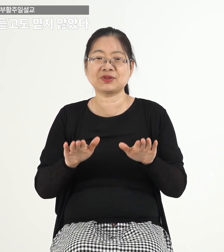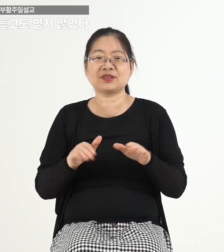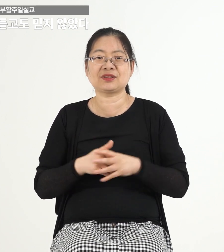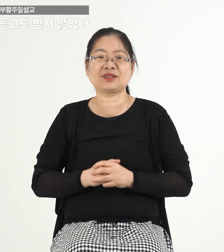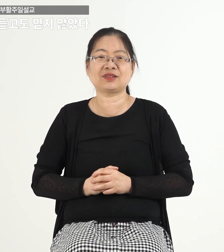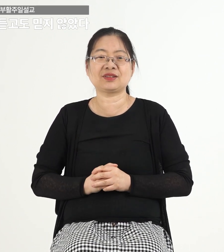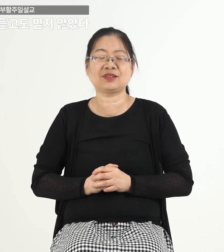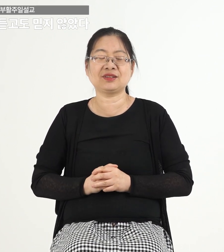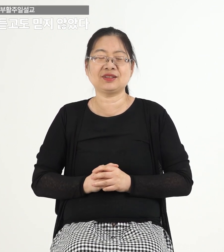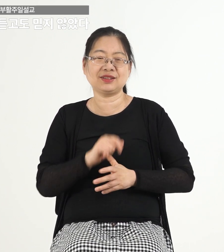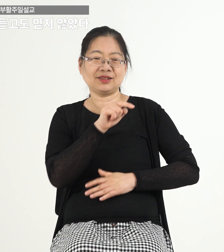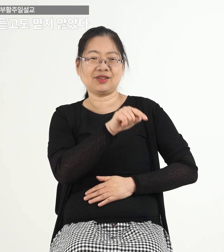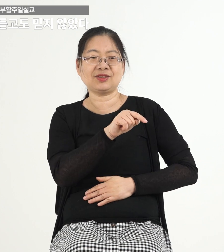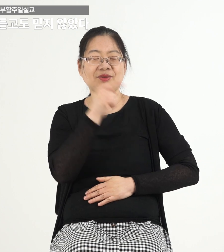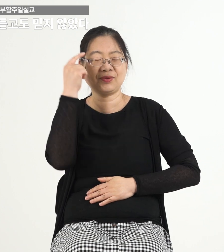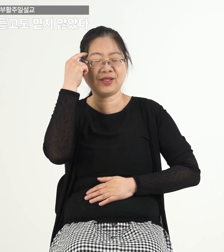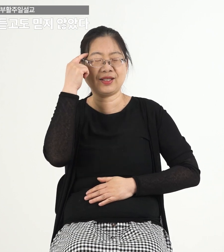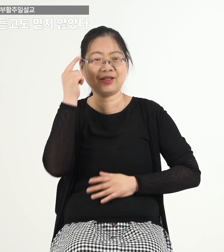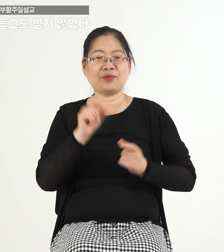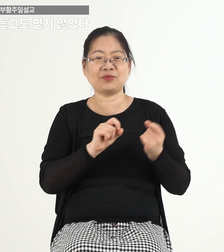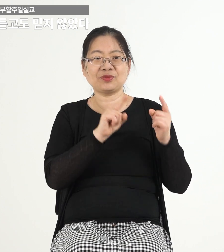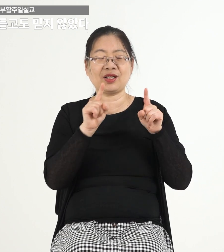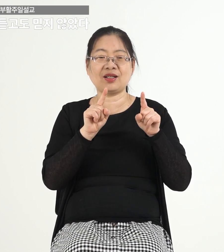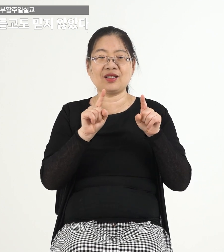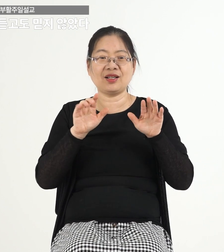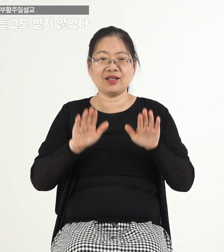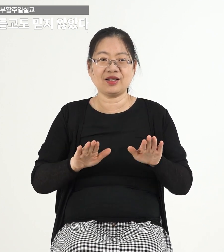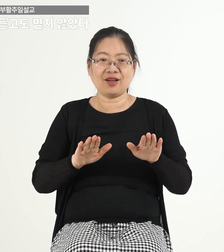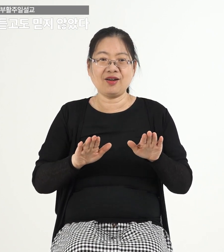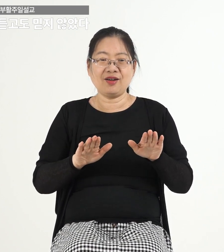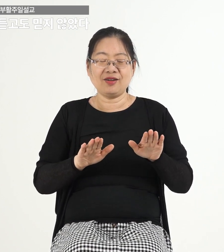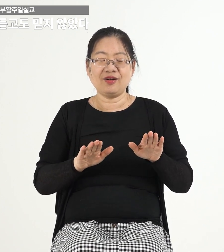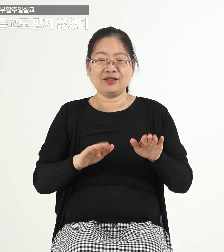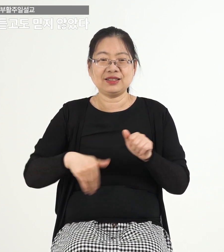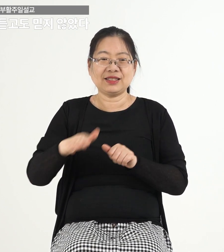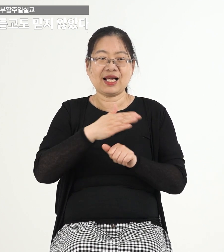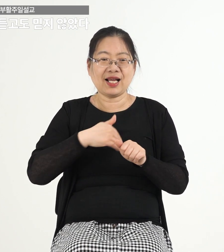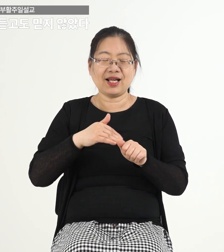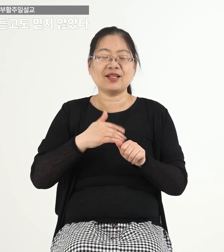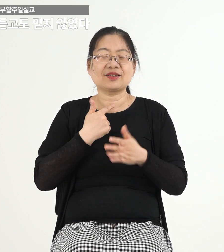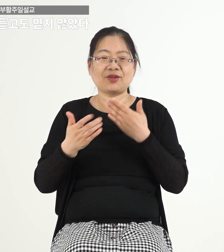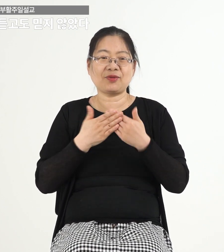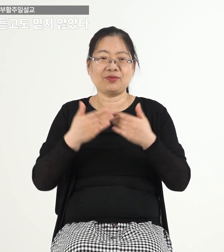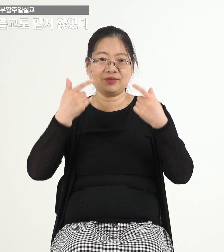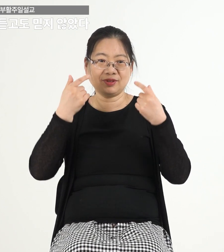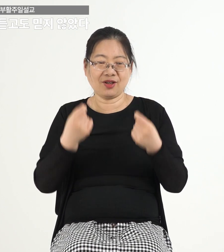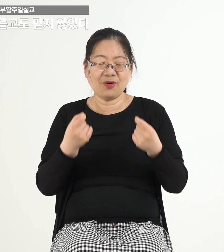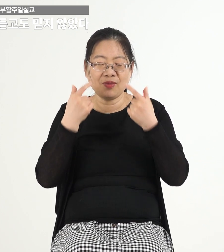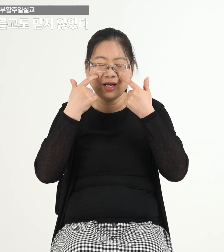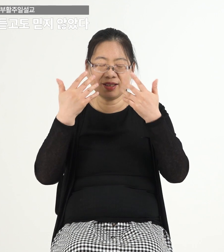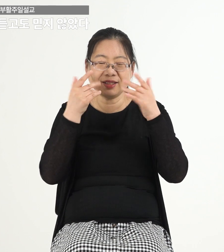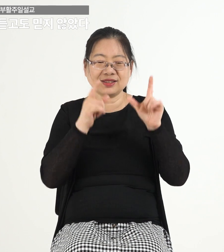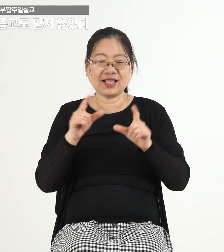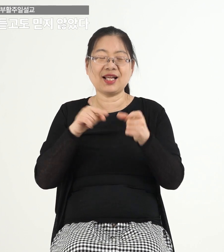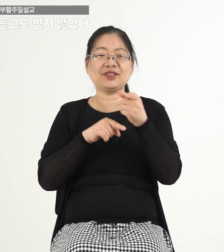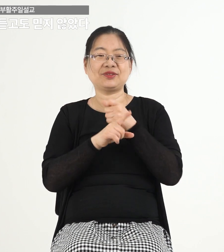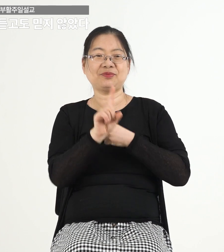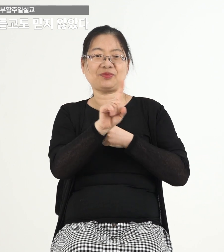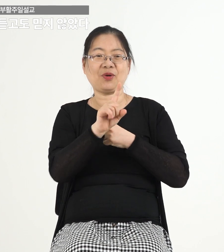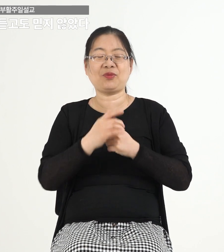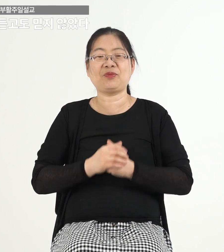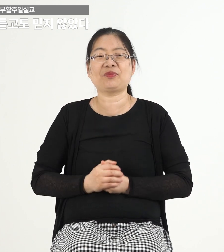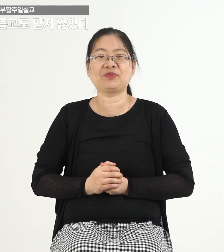그것이 왜 부활을 현실로 사는 일일까? 여러분, 바로 그것이